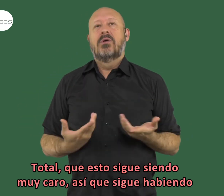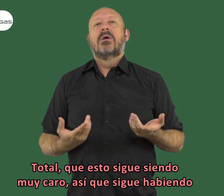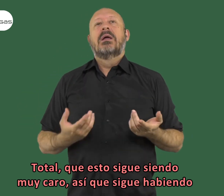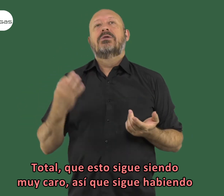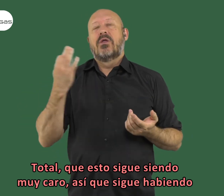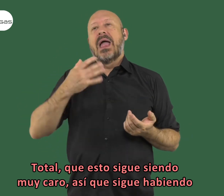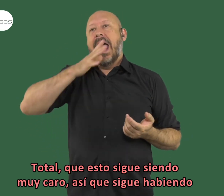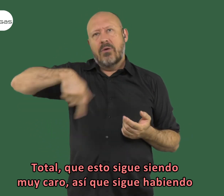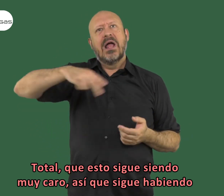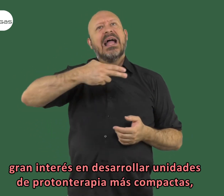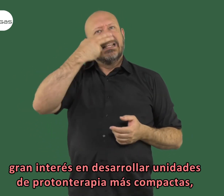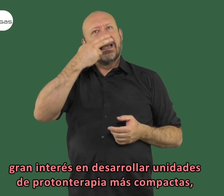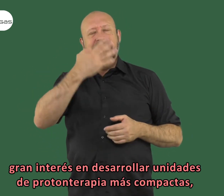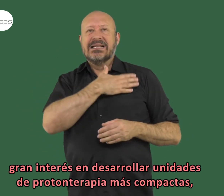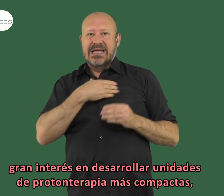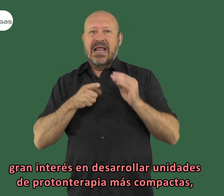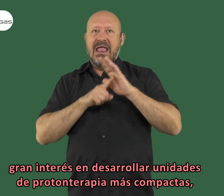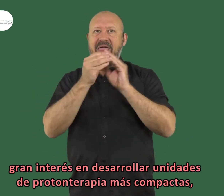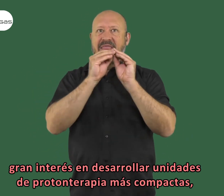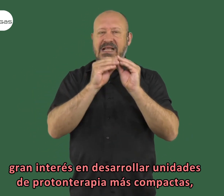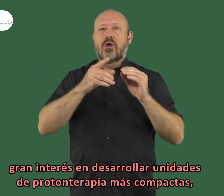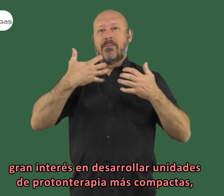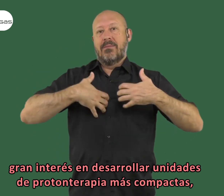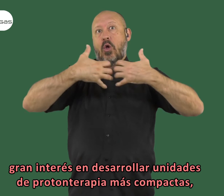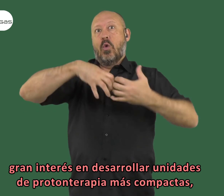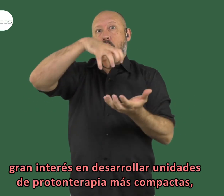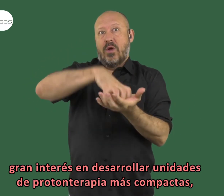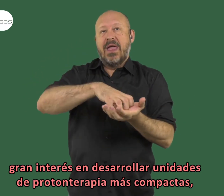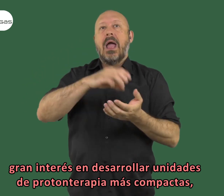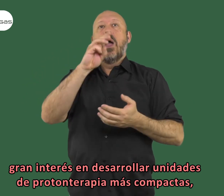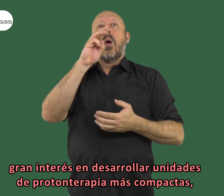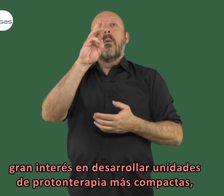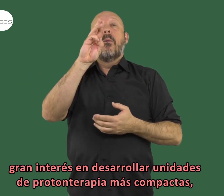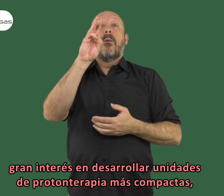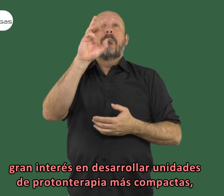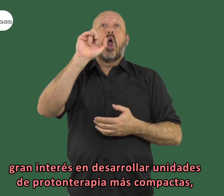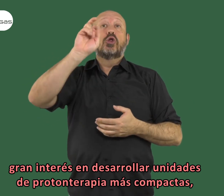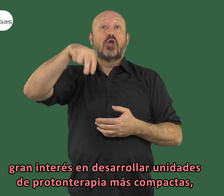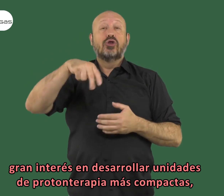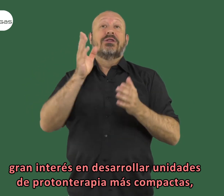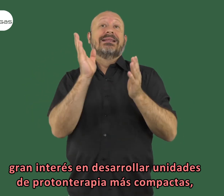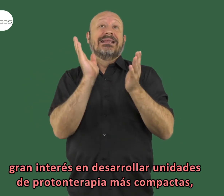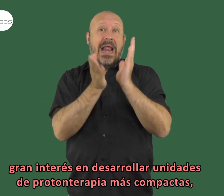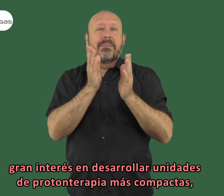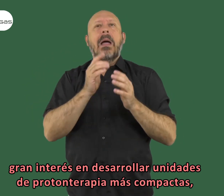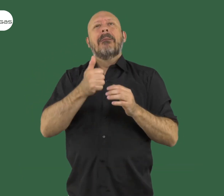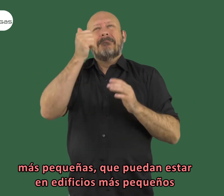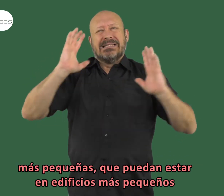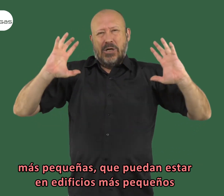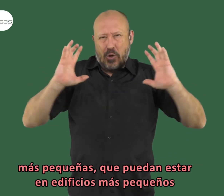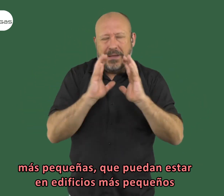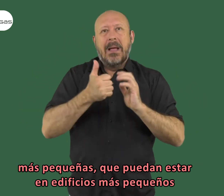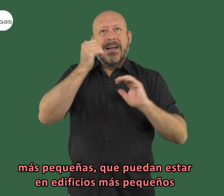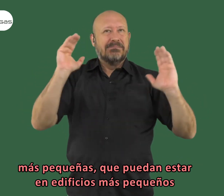caro. Así que sigue habiendo un gran interés en desarrollar unidades de protonterapia más compactas,